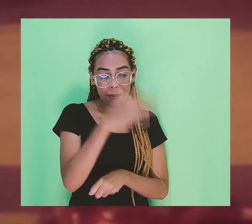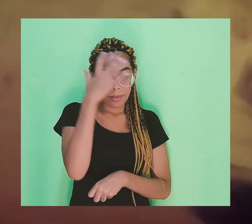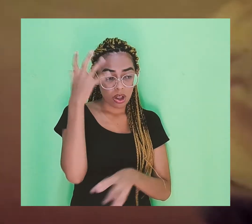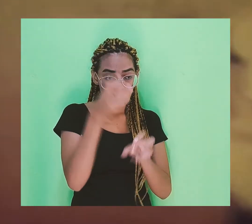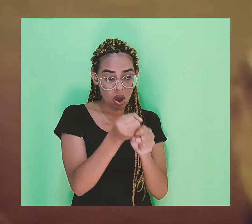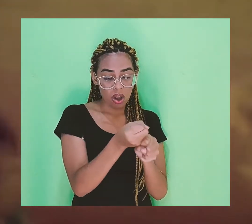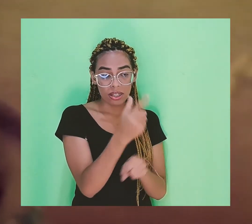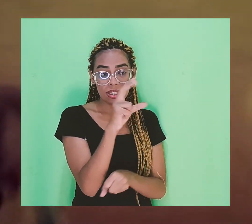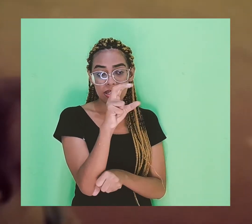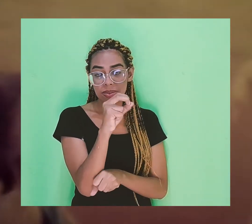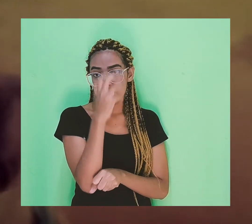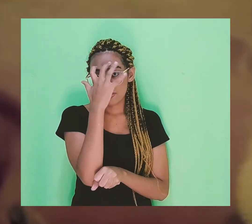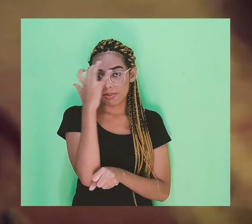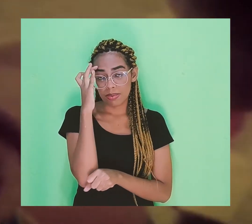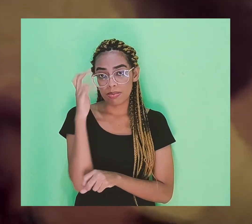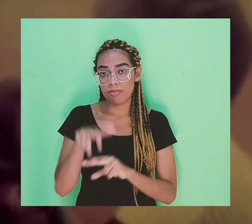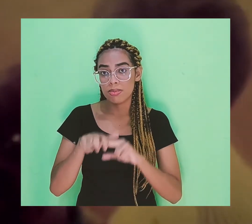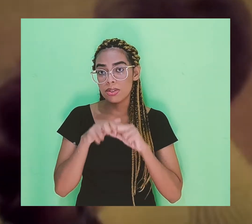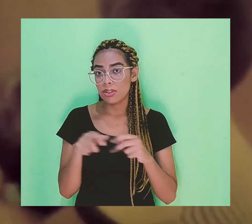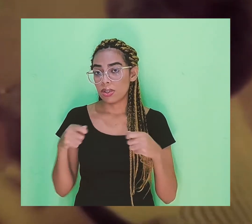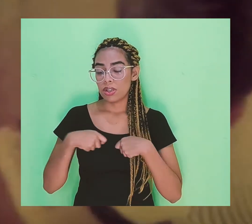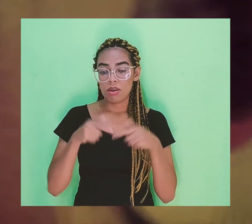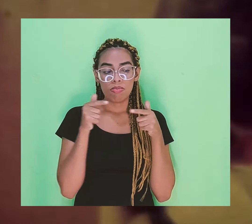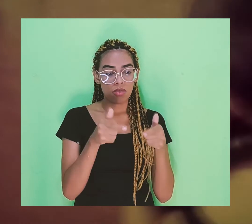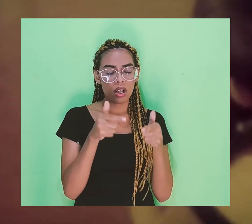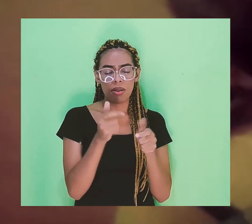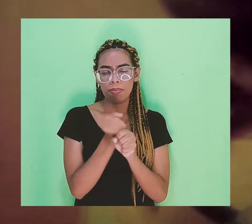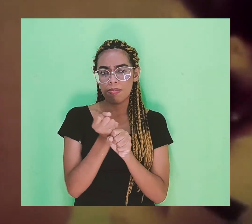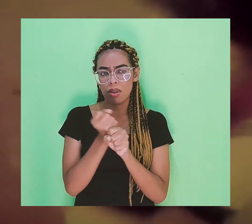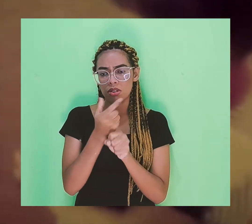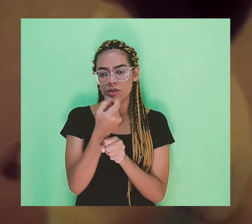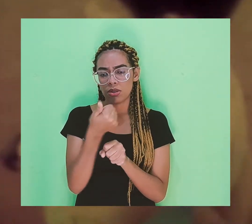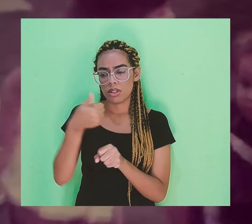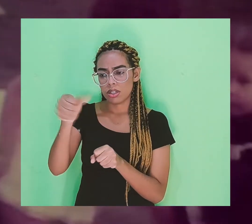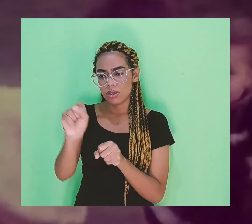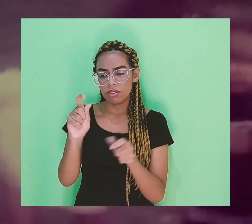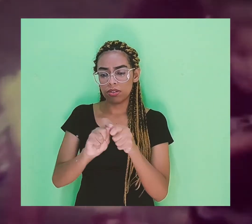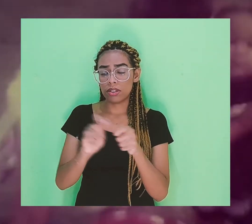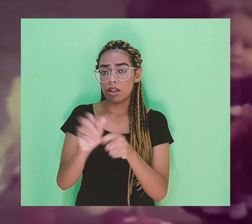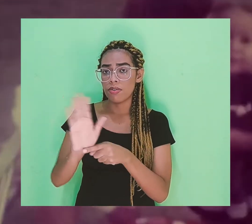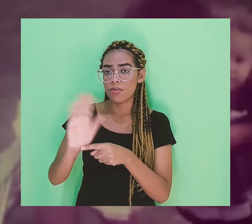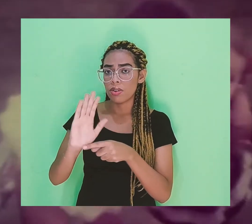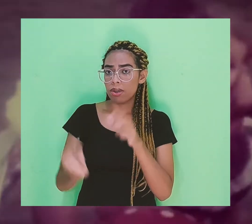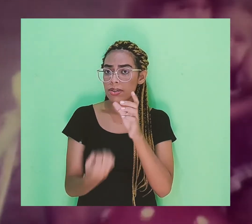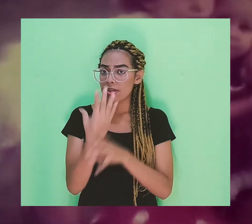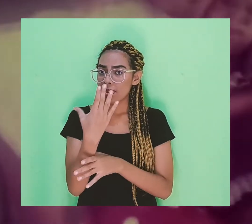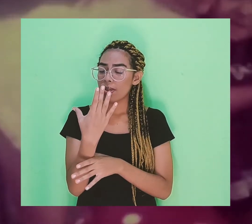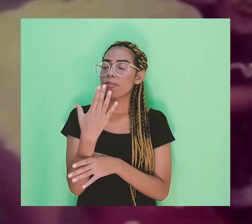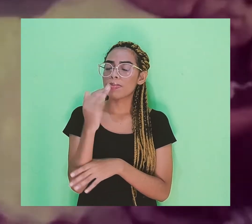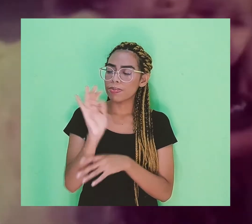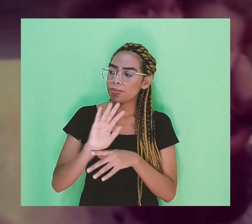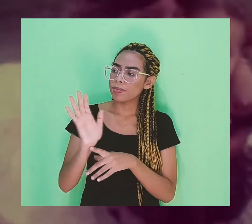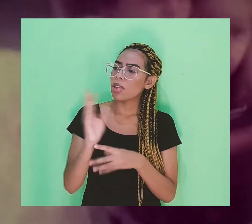nos anos 2000, eles fizeram esse filme chamado Pirinop, Meu Primeiro Contato. Que eles pegam as imagens dos Vilas Boas e reencenam essas